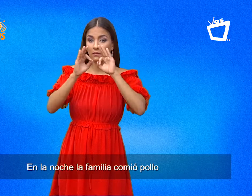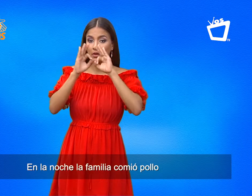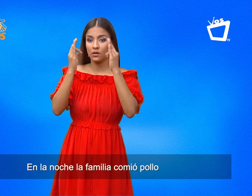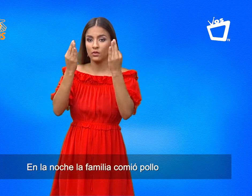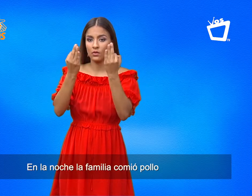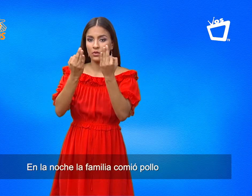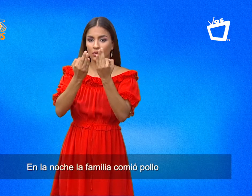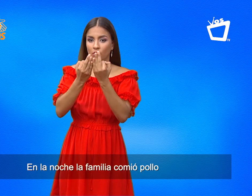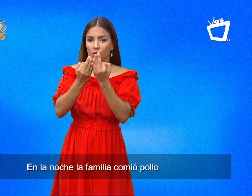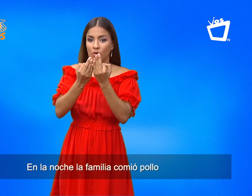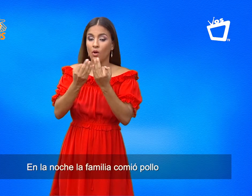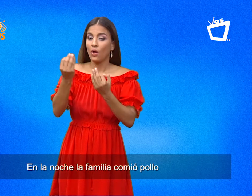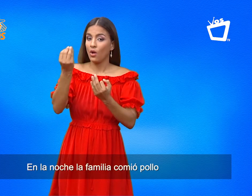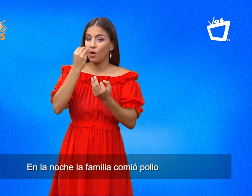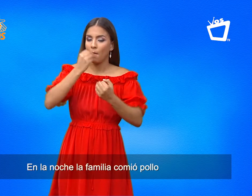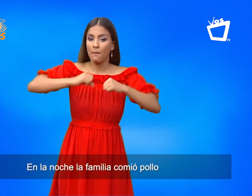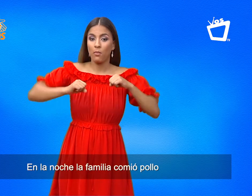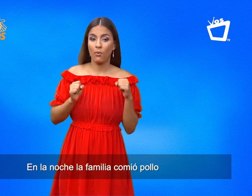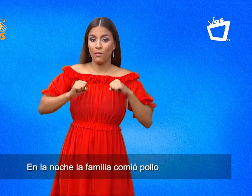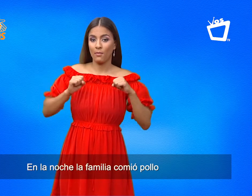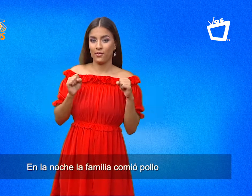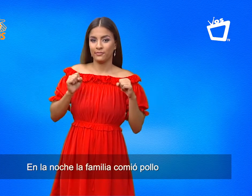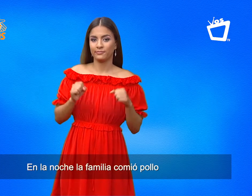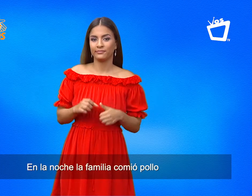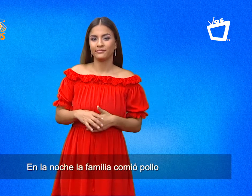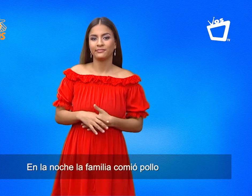en la noche la familia comió pollo